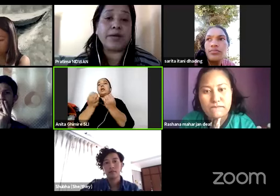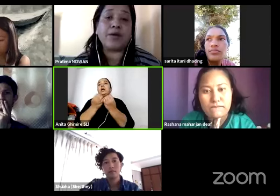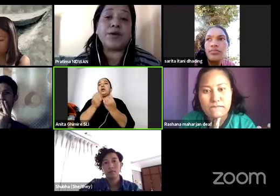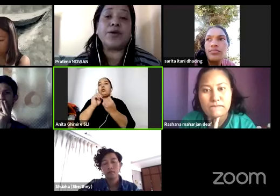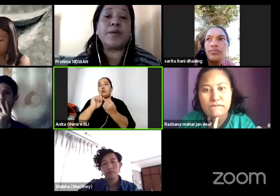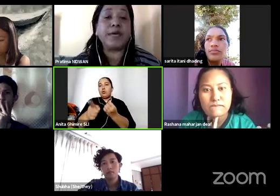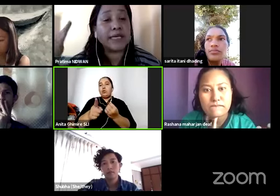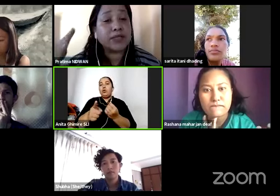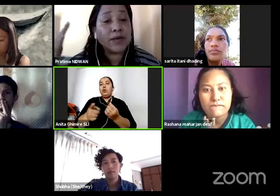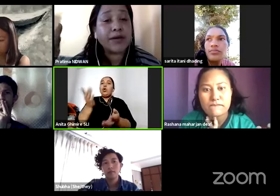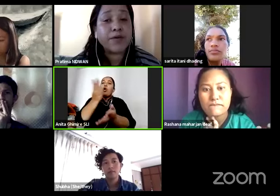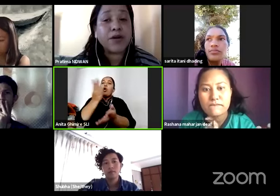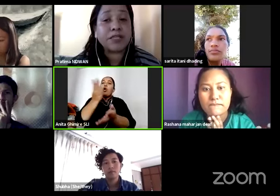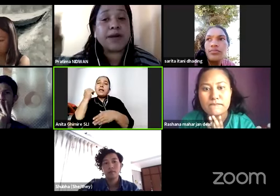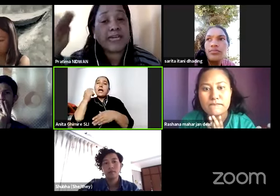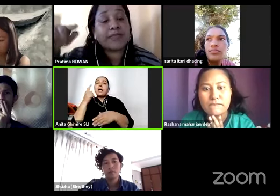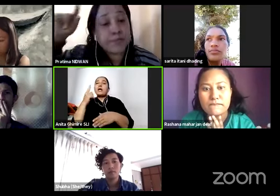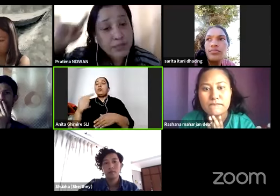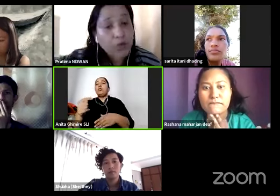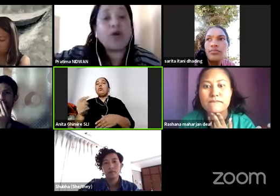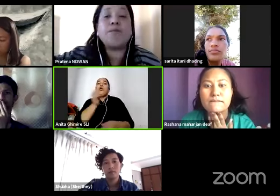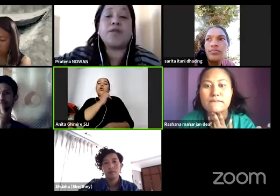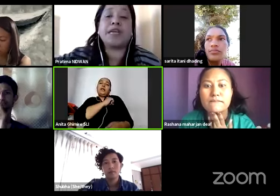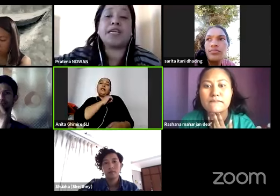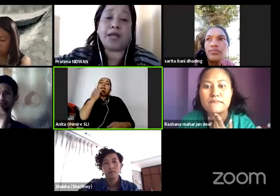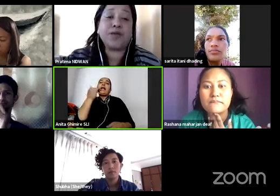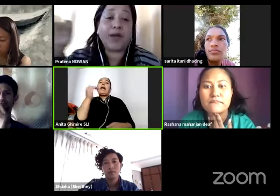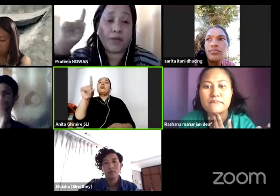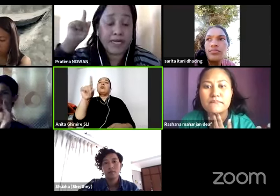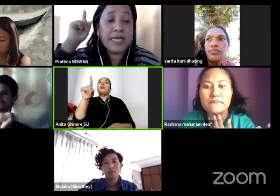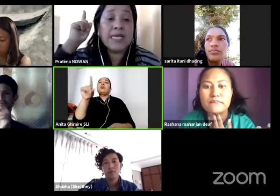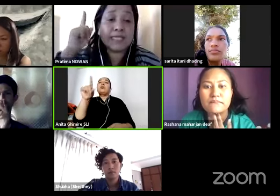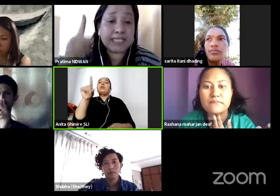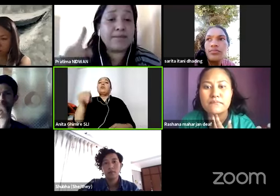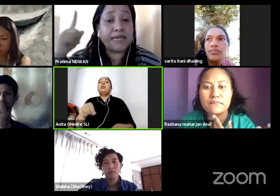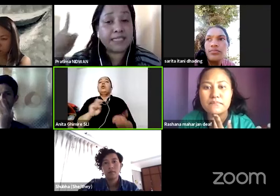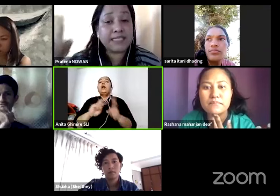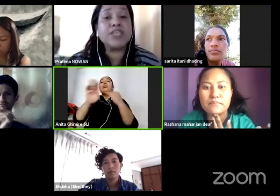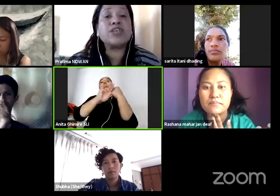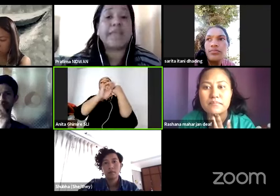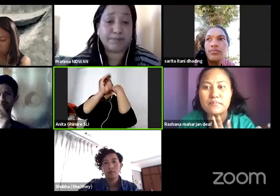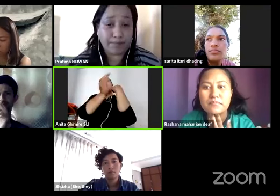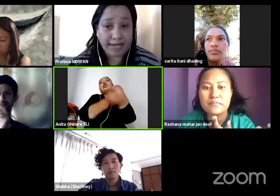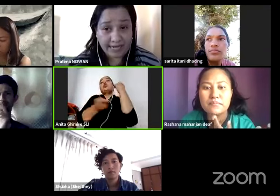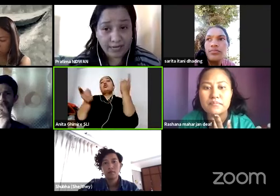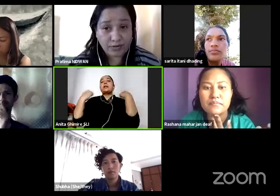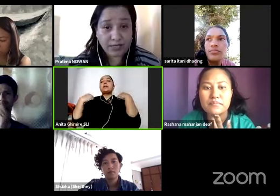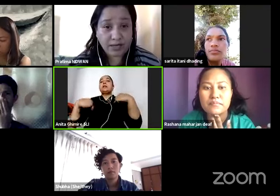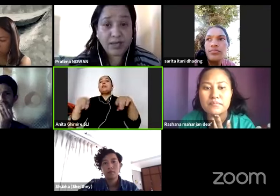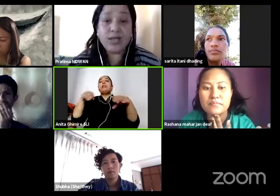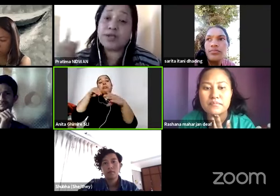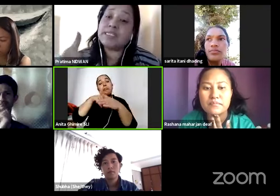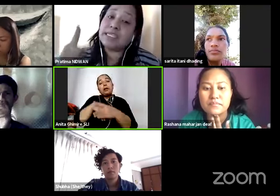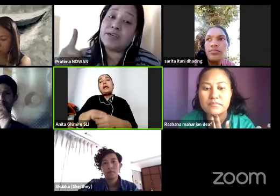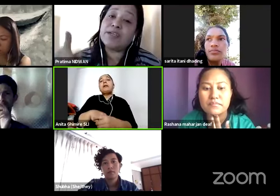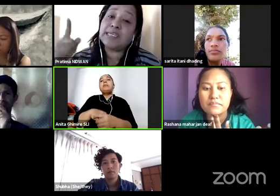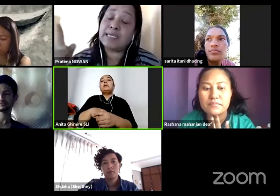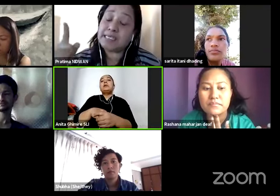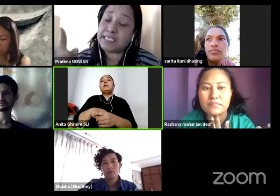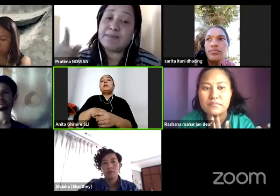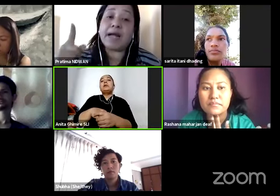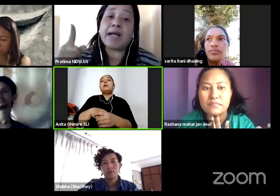यौनिकताको कुरा गर्ने हो भने सेक्सुअल एन्ड रिप्रोडक्टिभ राइट्सभित्रको कम्पोनेन्टमा हेर्नुभयो भने स्टिग्मा स्टिरियोटाइप राखेको छ, त्यो